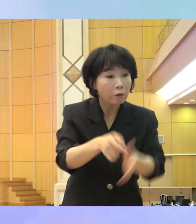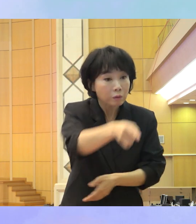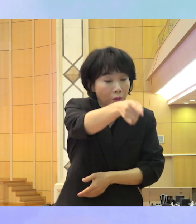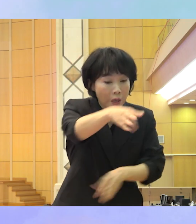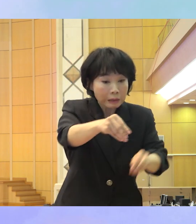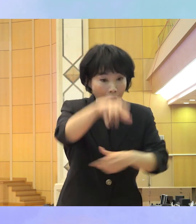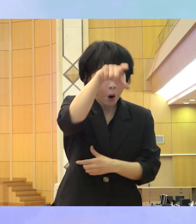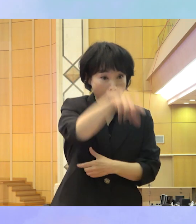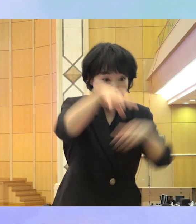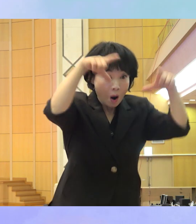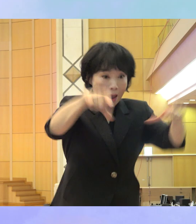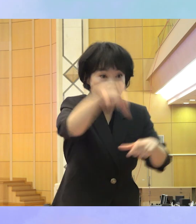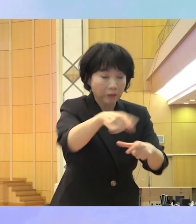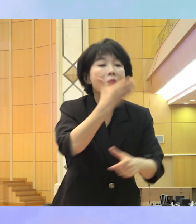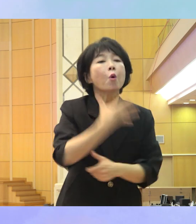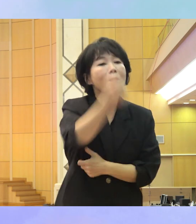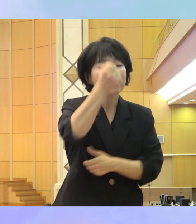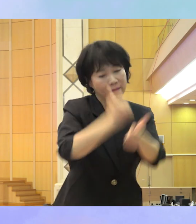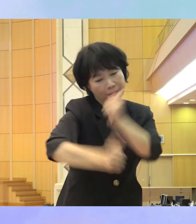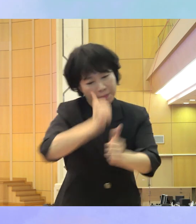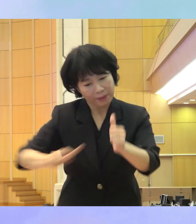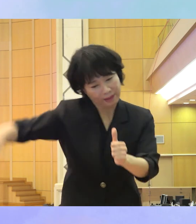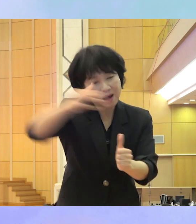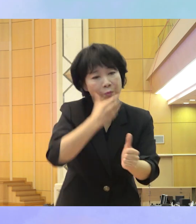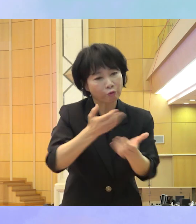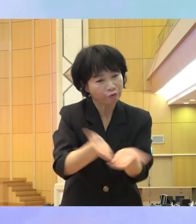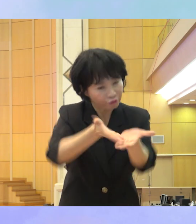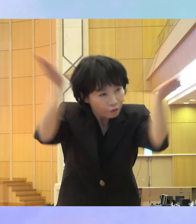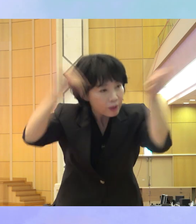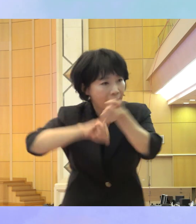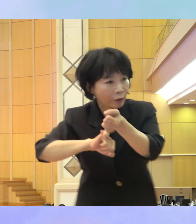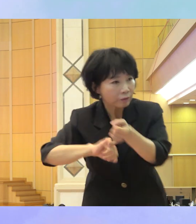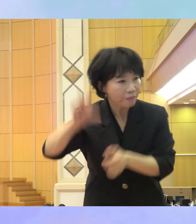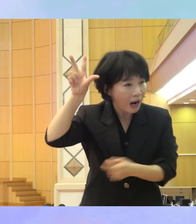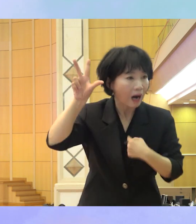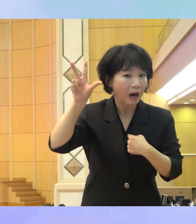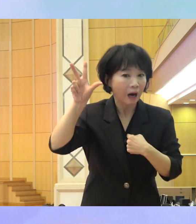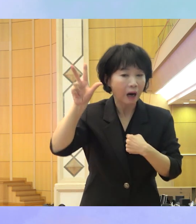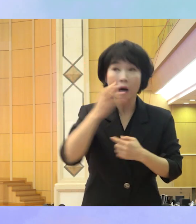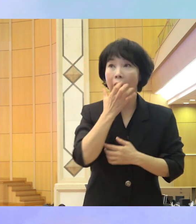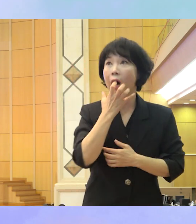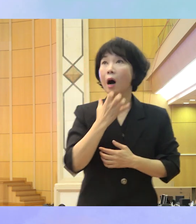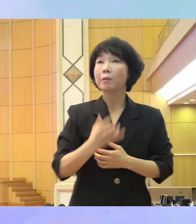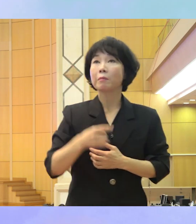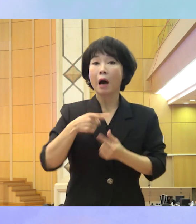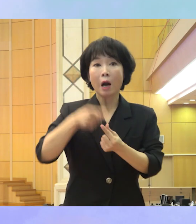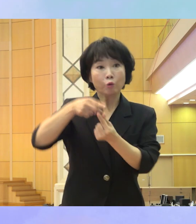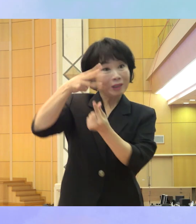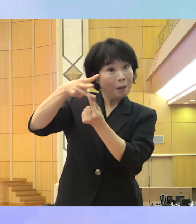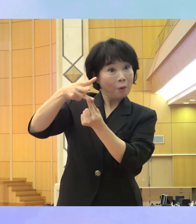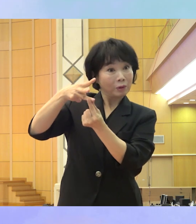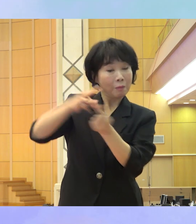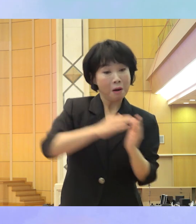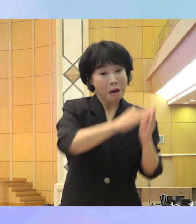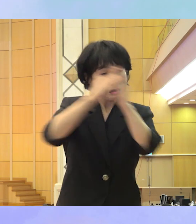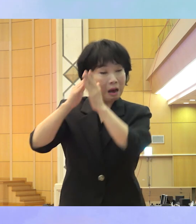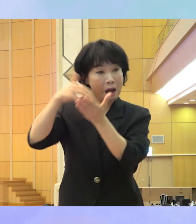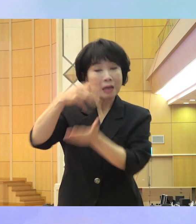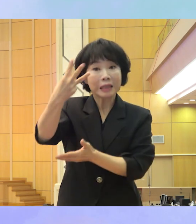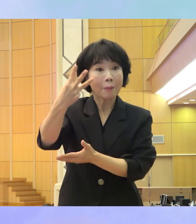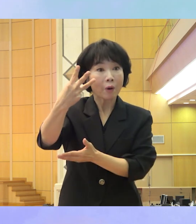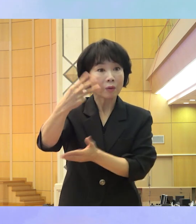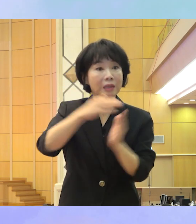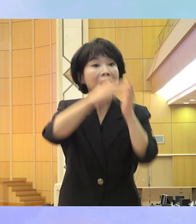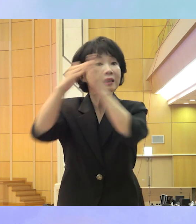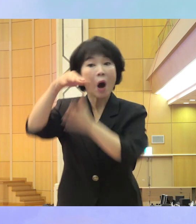땅에서 복을 받고 내 후손도 복을 받으리라. 아브라함이 3번째 가나안 땅에서 이사한